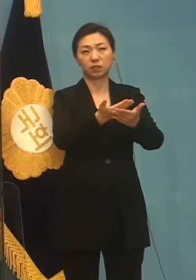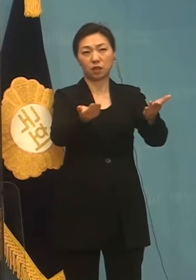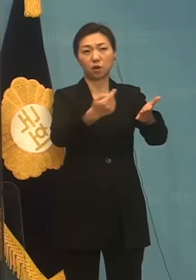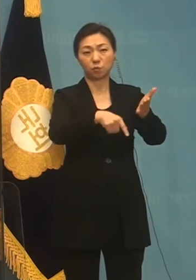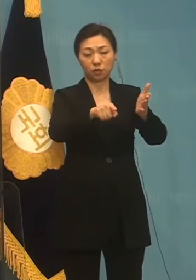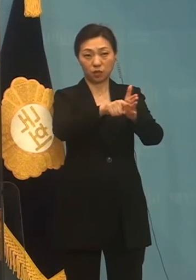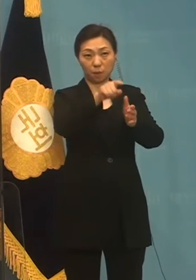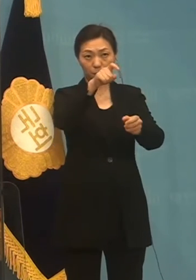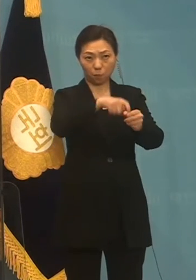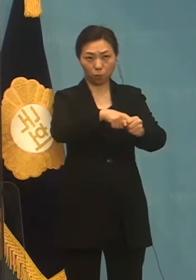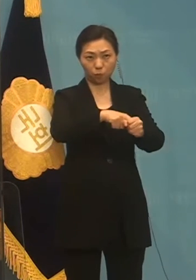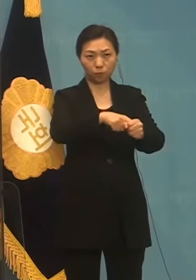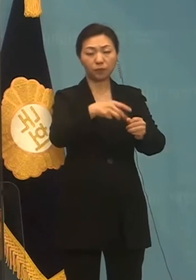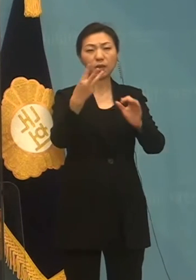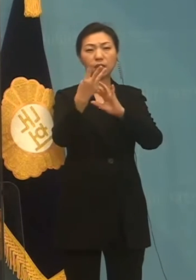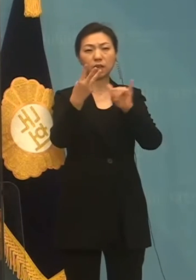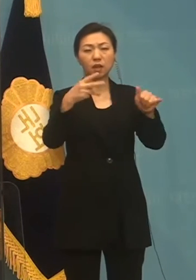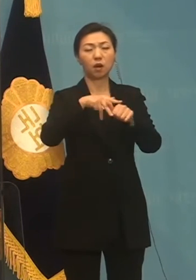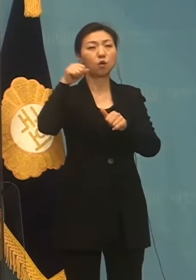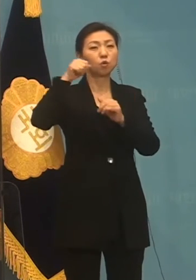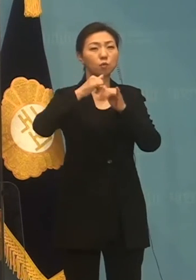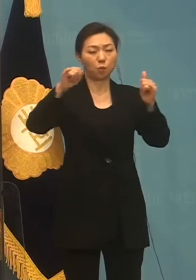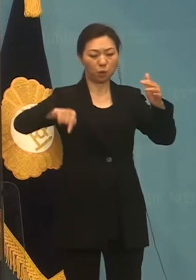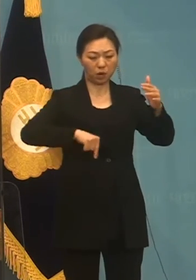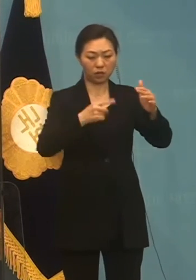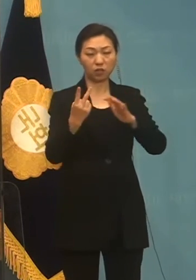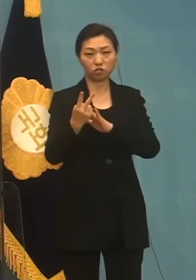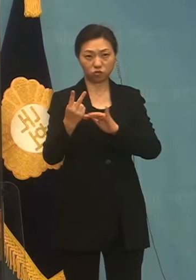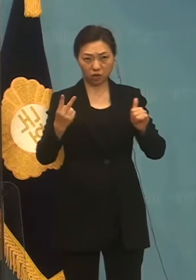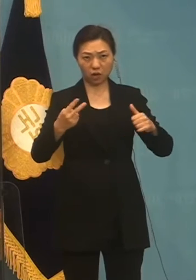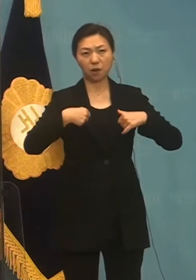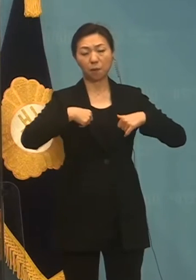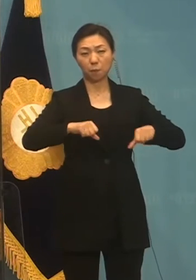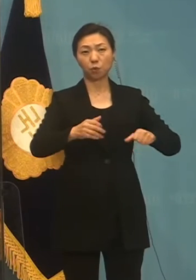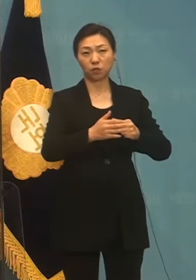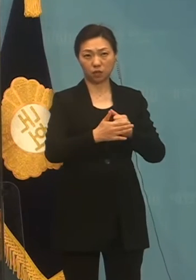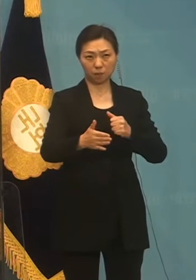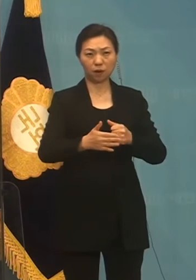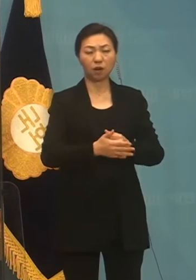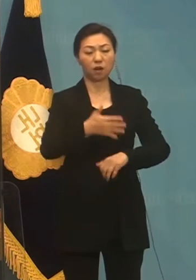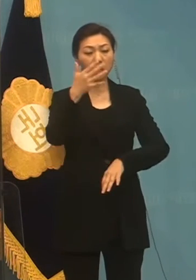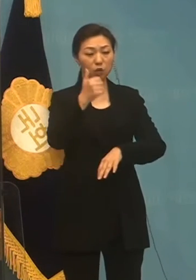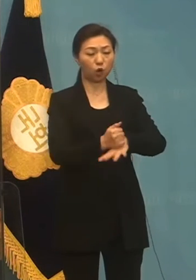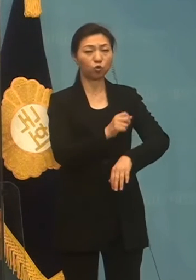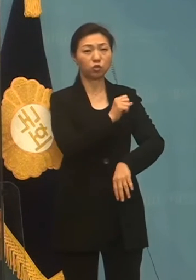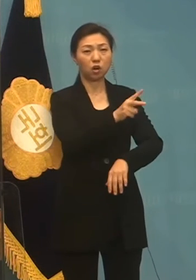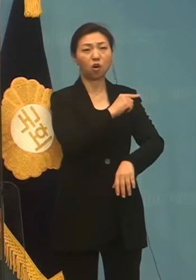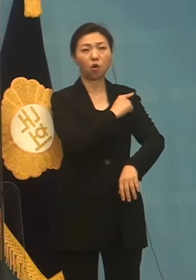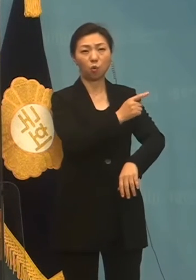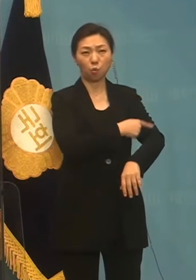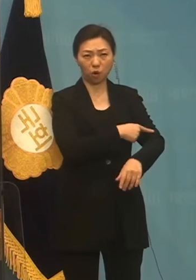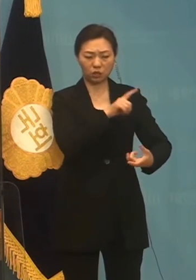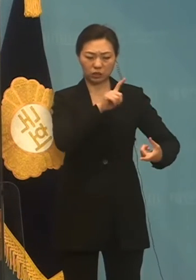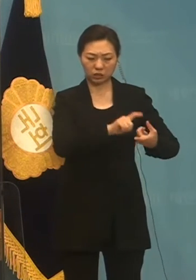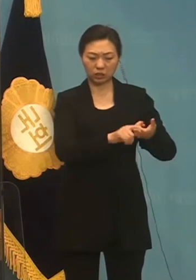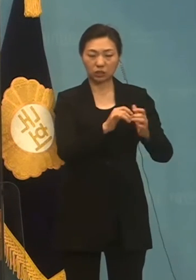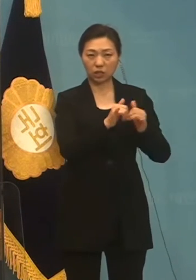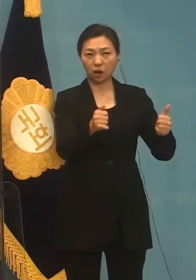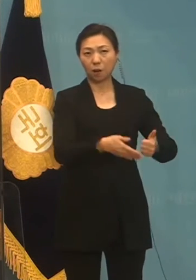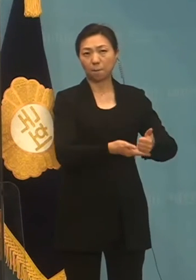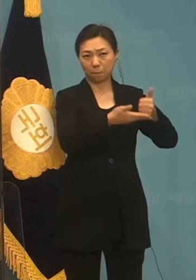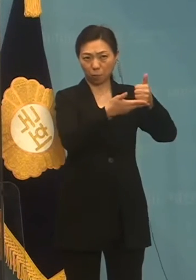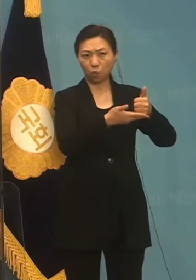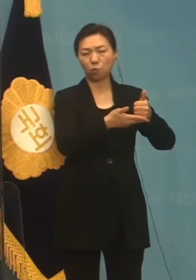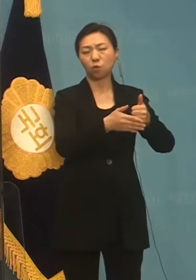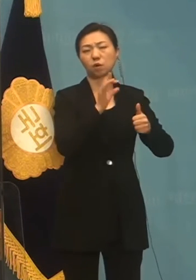2명의 사퇴로 시민참여단의 평가는 사실상 친여권 후보 선출의 도구로 전락해 버렸다. 이번